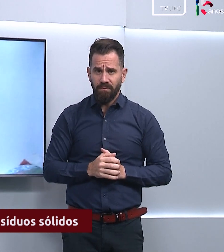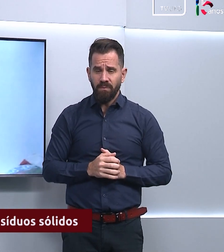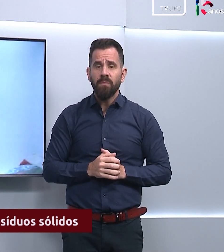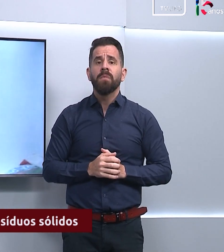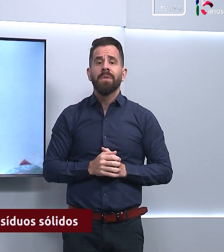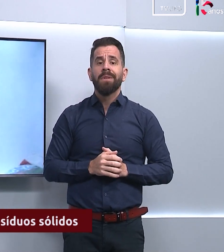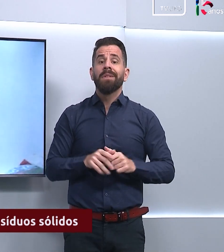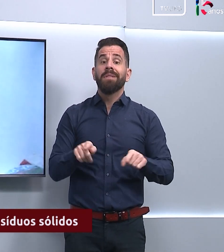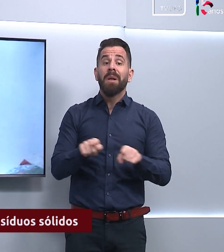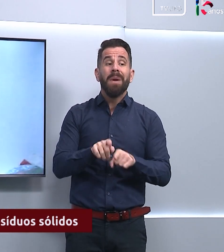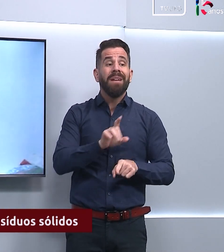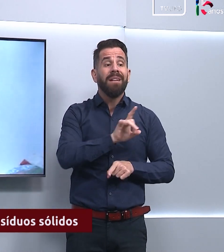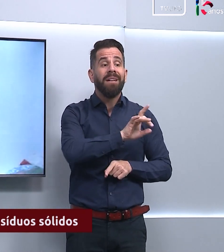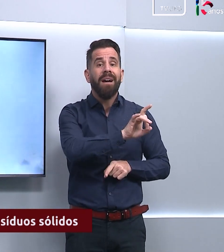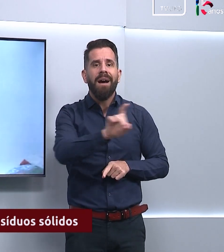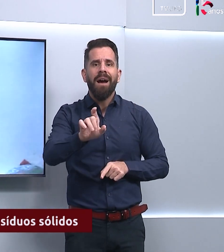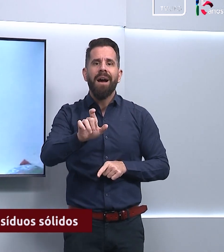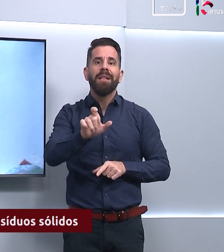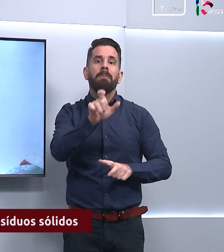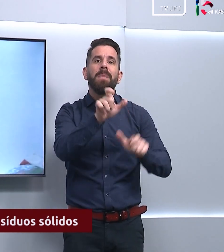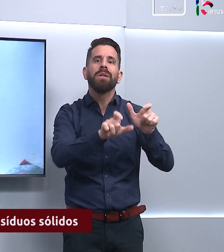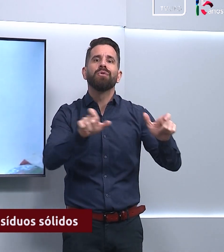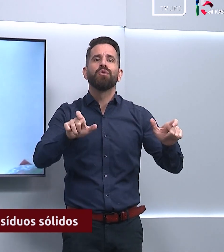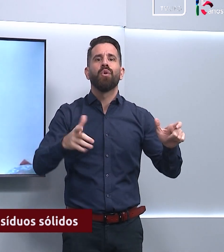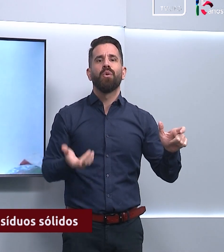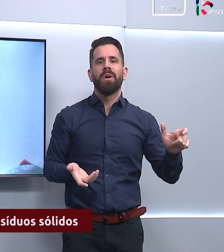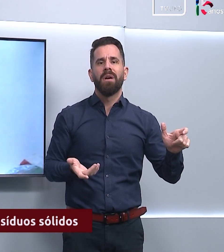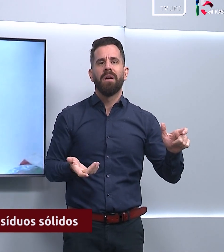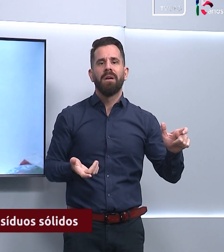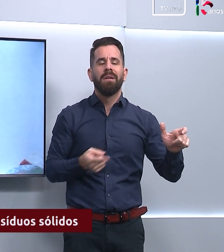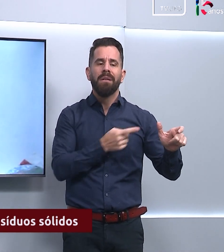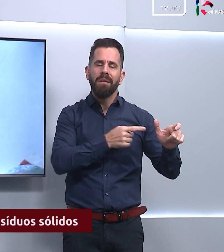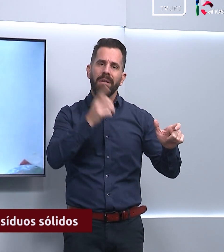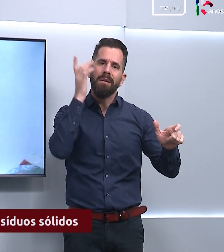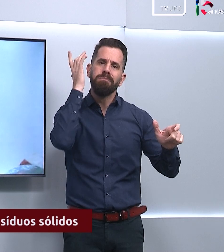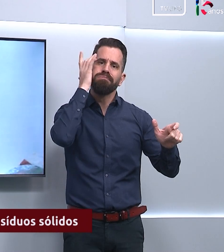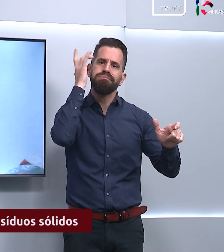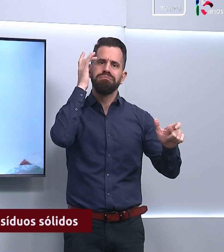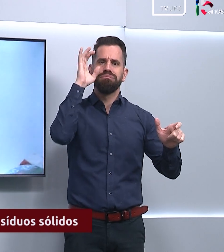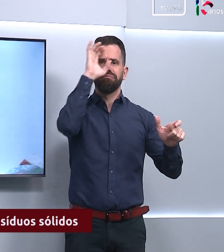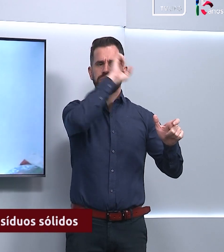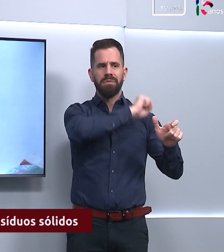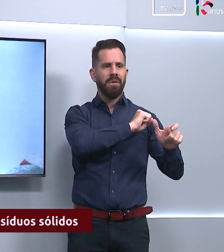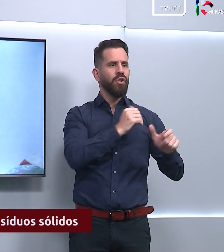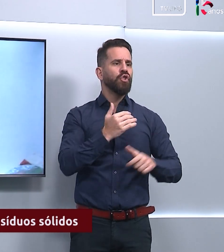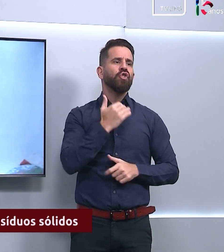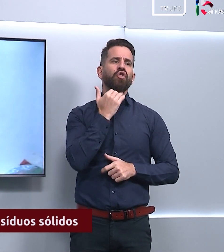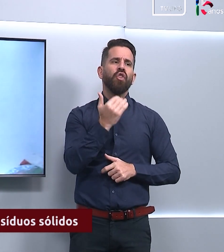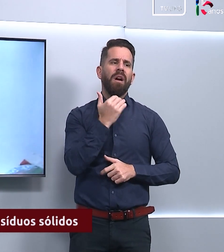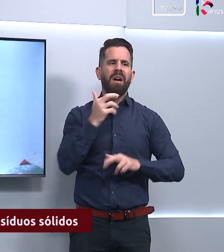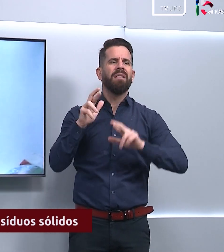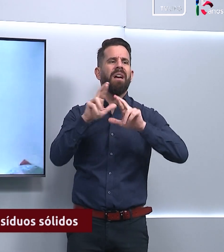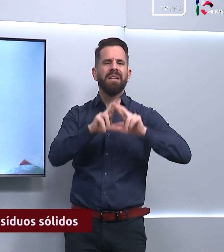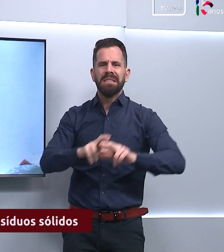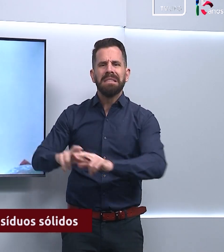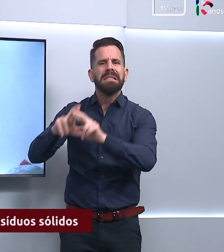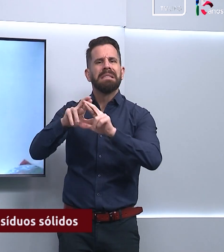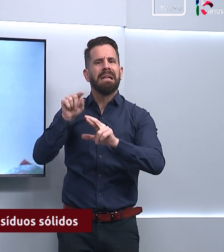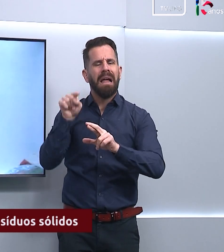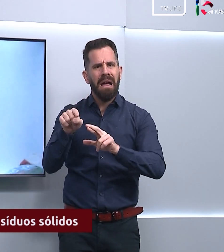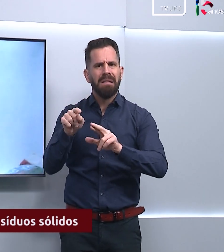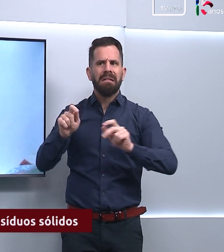tem cada cidadão. Não adianta se implantar logística reversa e não se criar pontos de coletas onde o